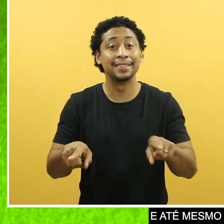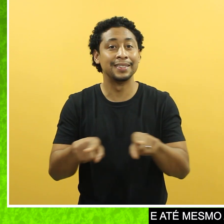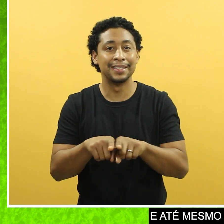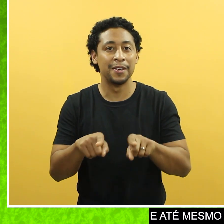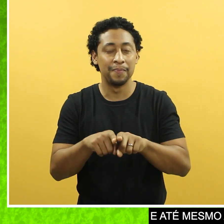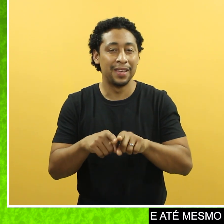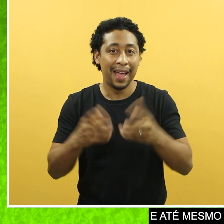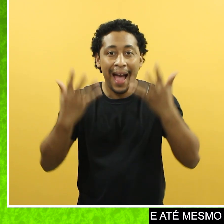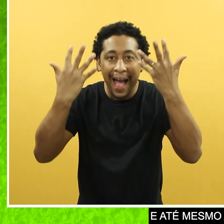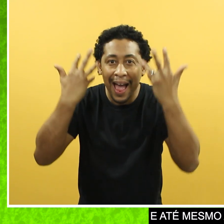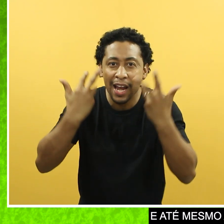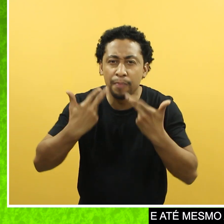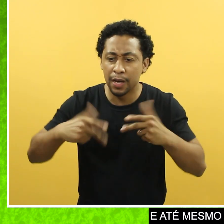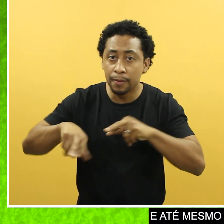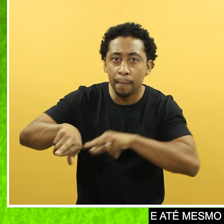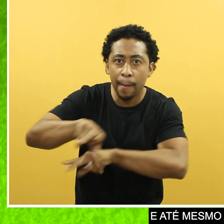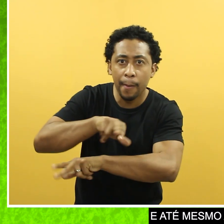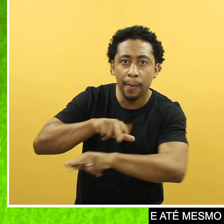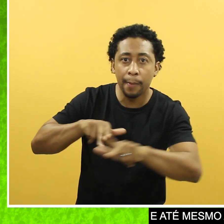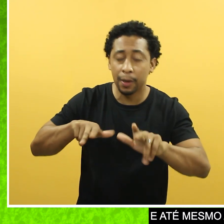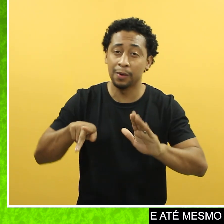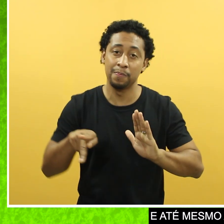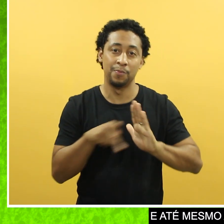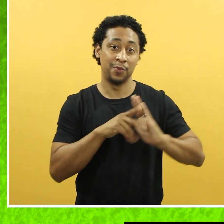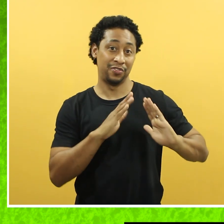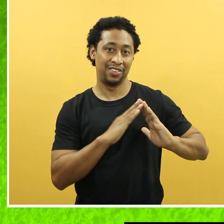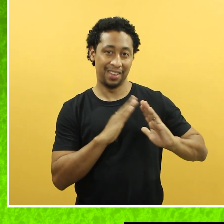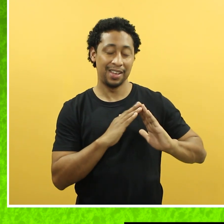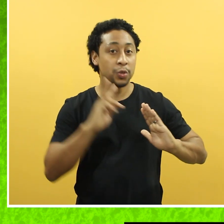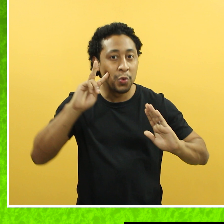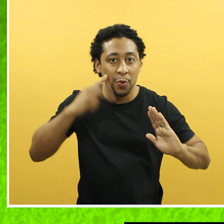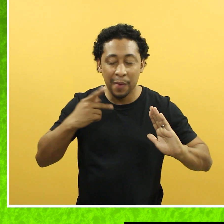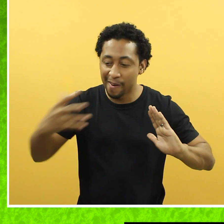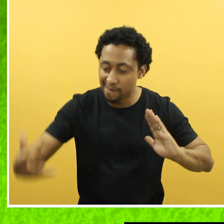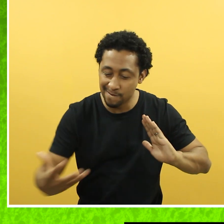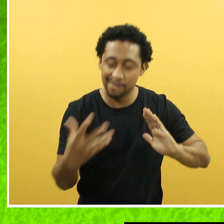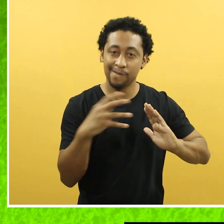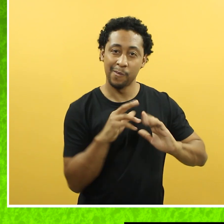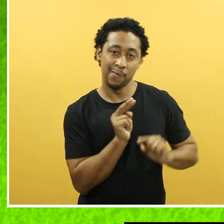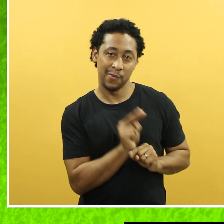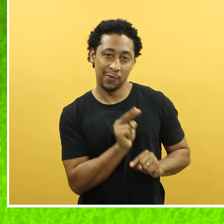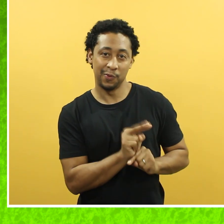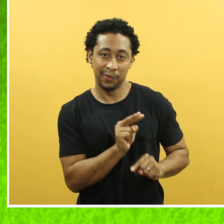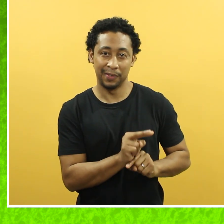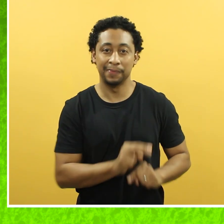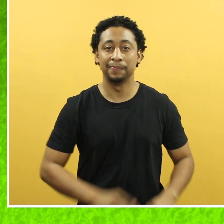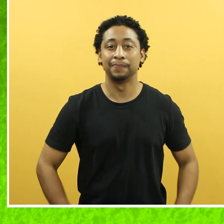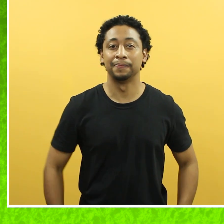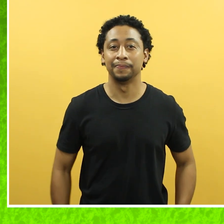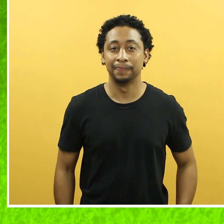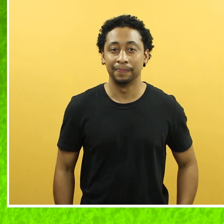E até mesmo a formação das raças de animais domesticados pelo ser humano.